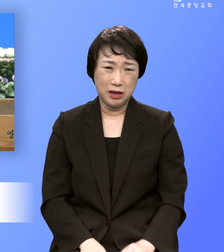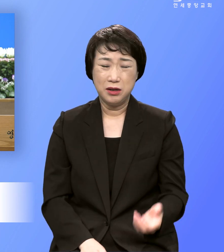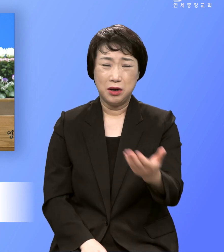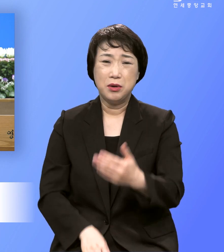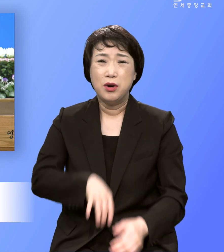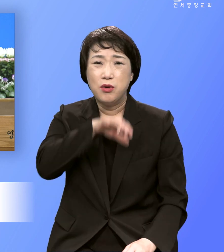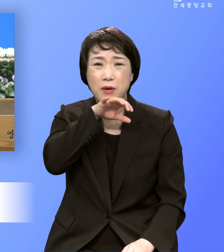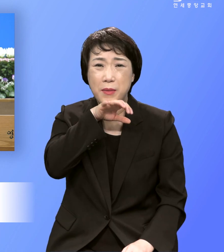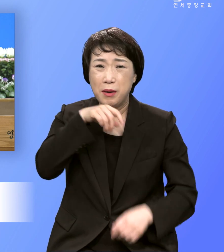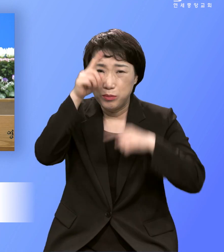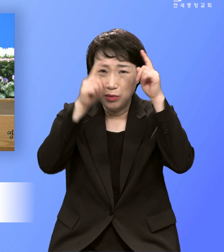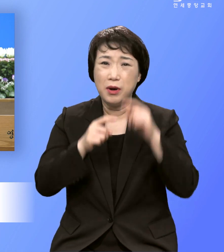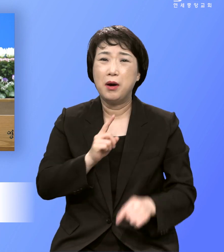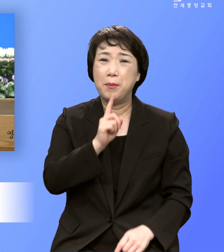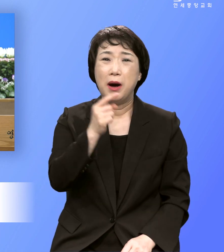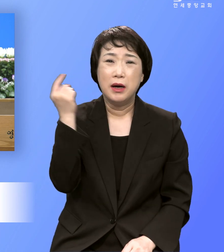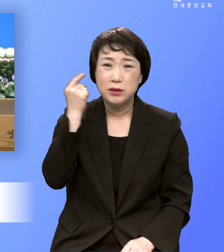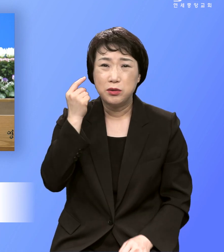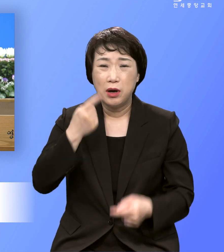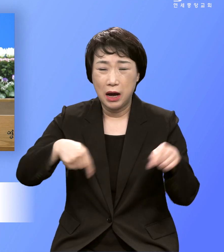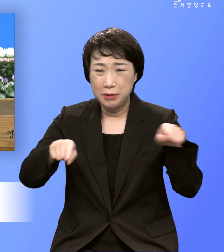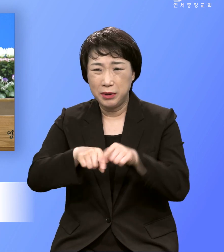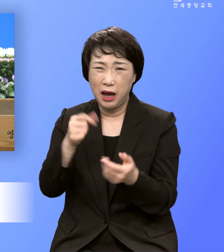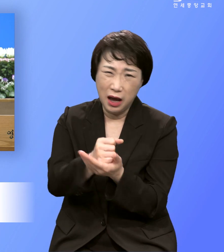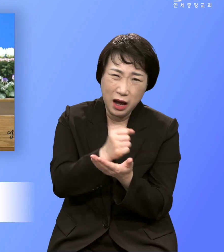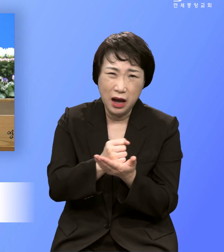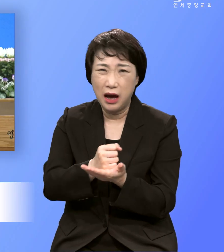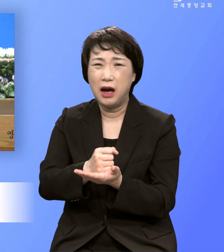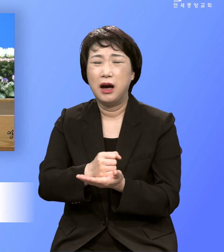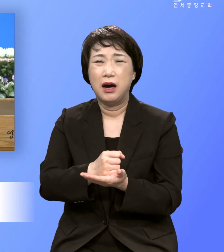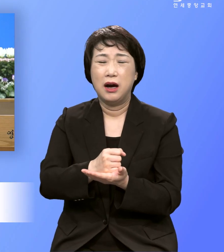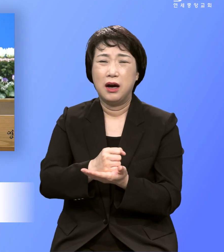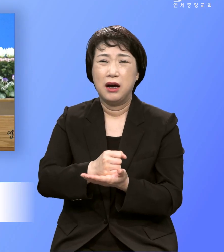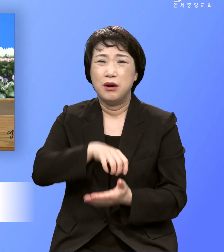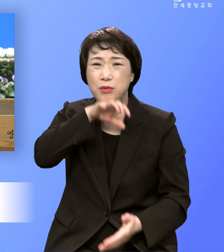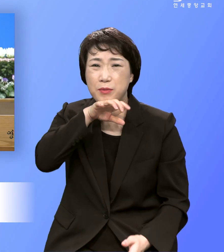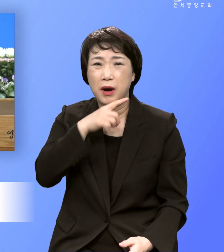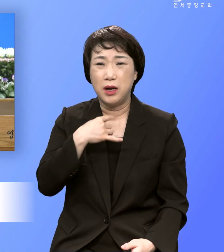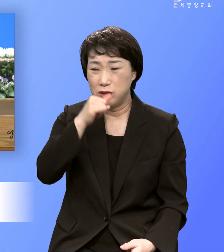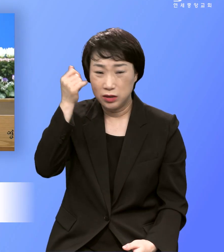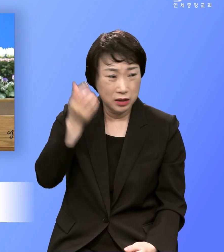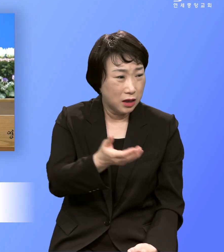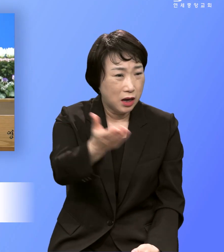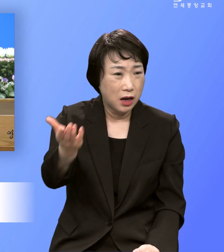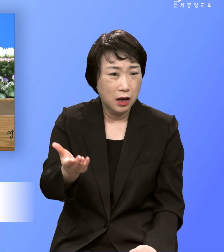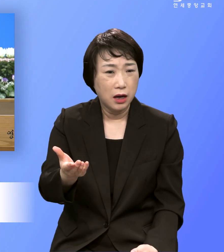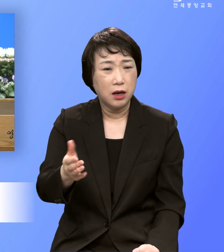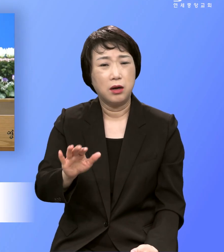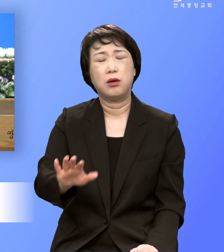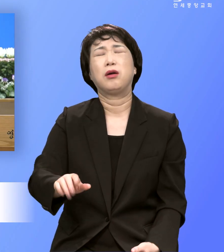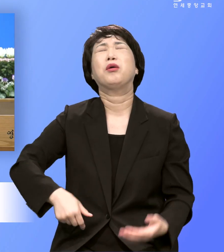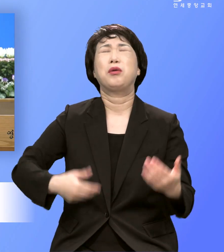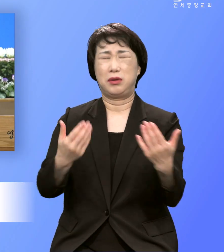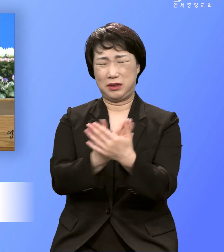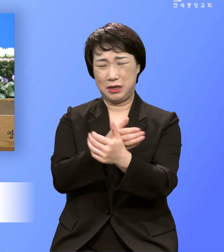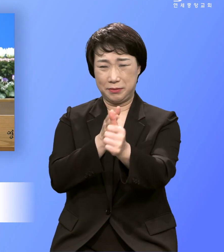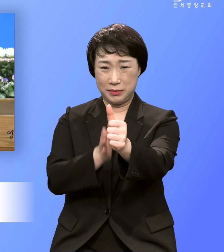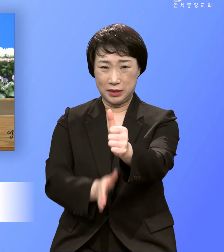원망하고 불평하는 소리를 듣고 같이 불평하고 같이 원망한 적 있습니까? 회개하세요.